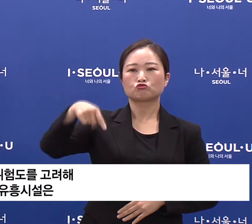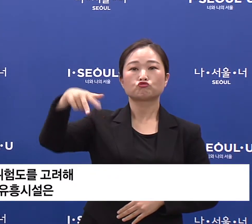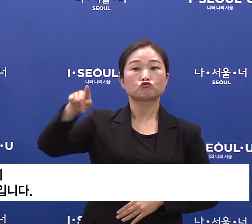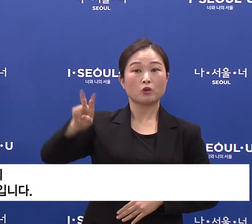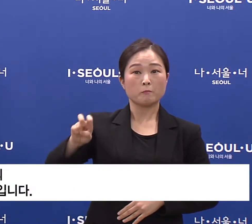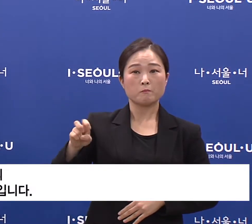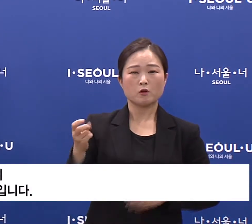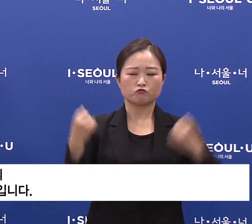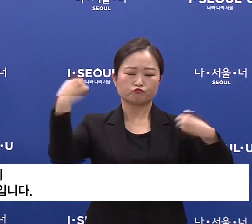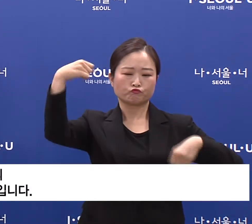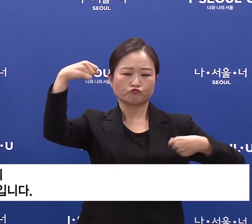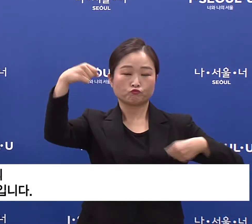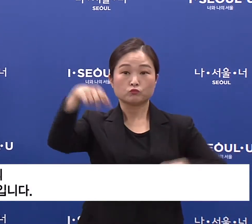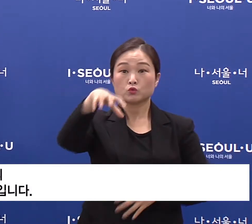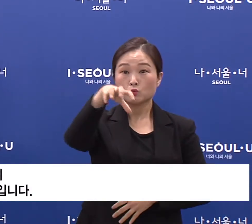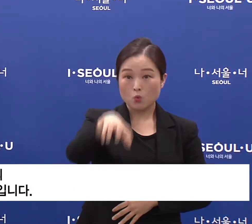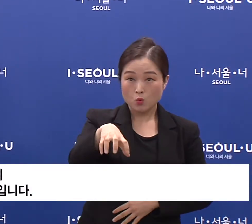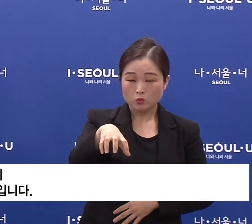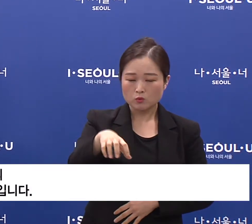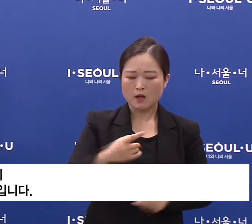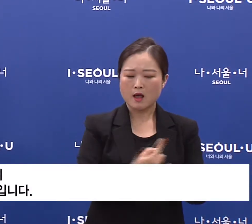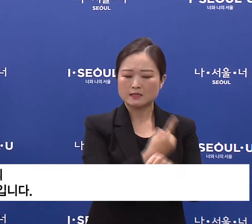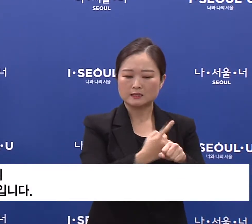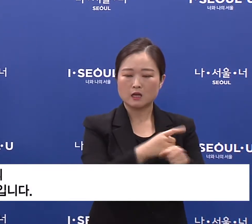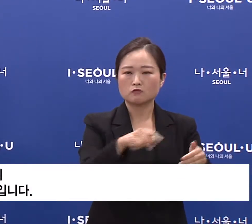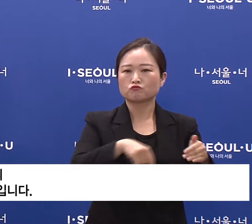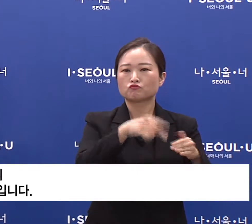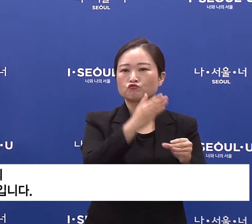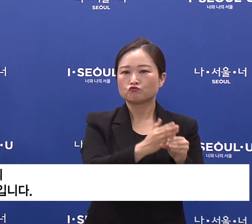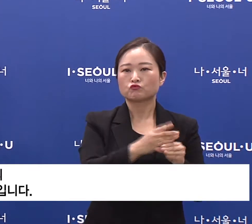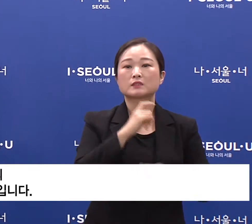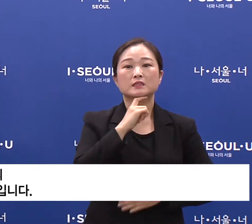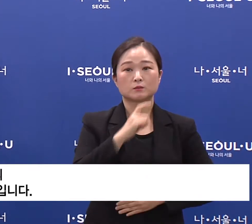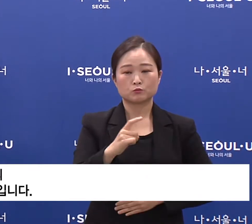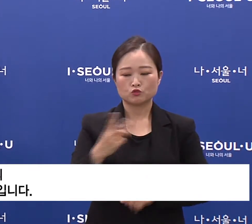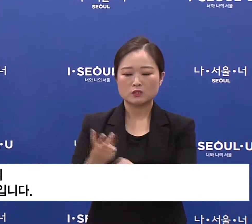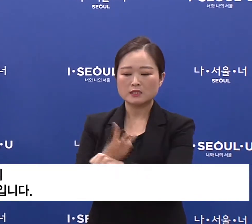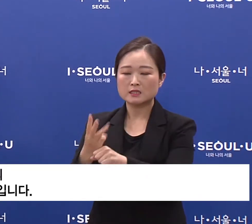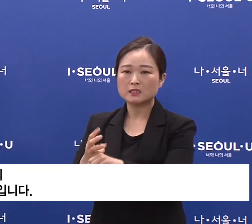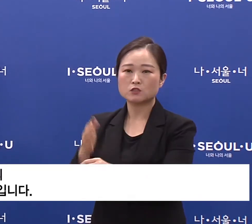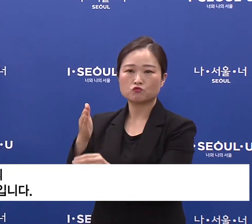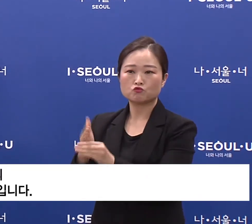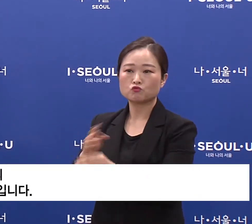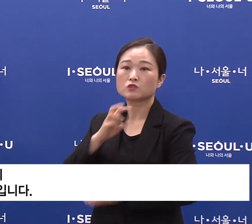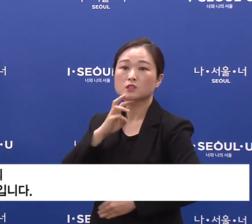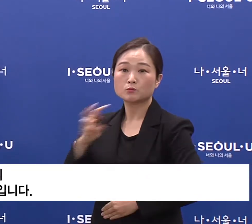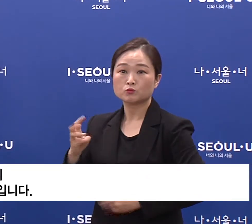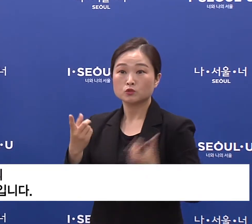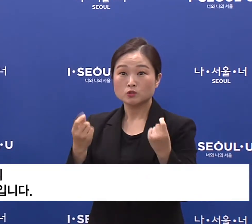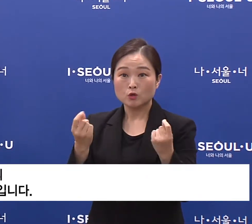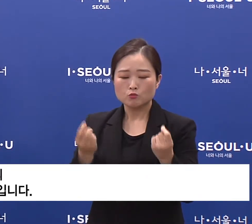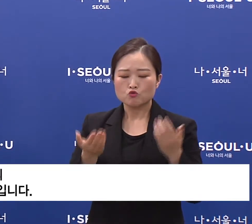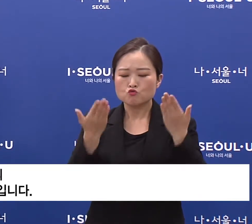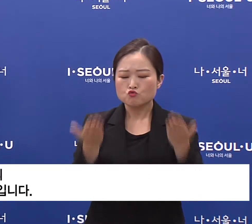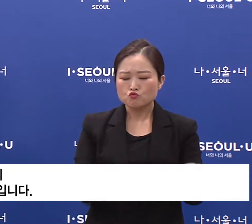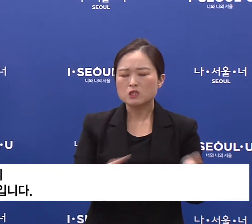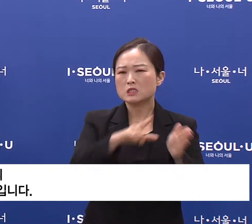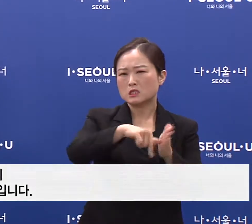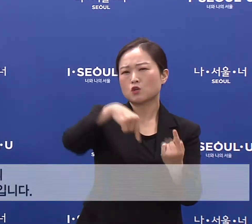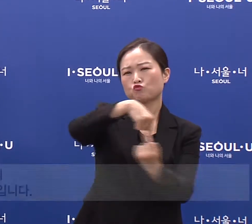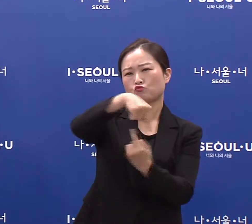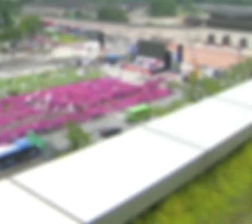유흥시설은 1시간당 10분 또는 3시간당 30분간의 휴식시간제 운영 수칙을 추가할